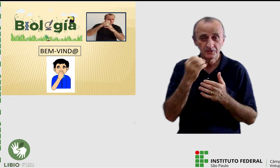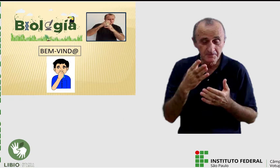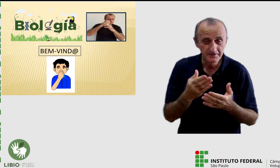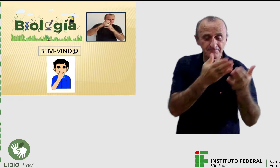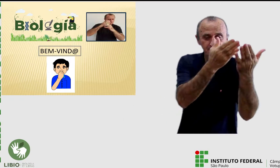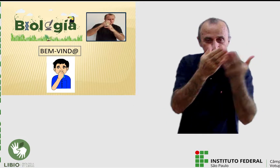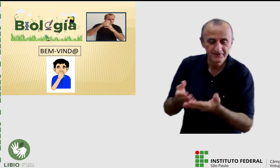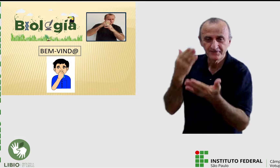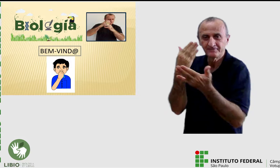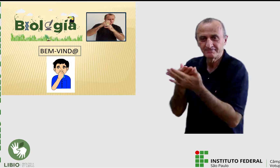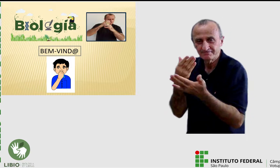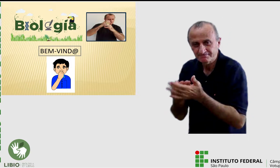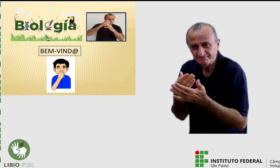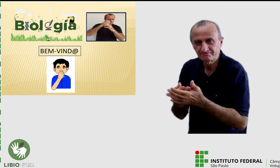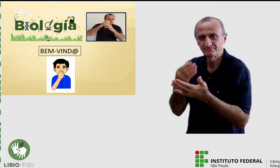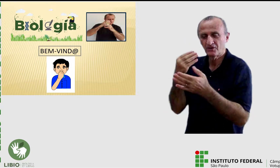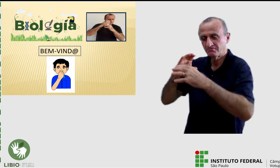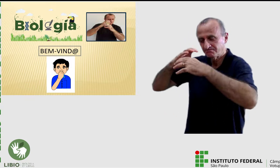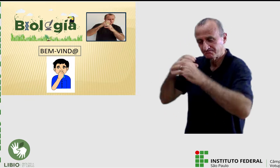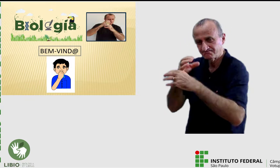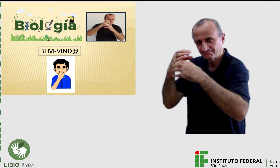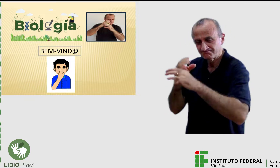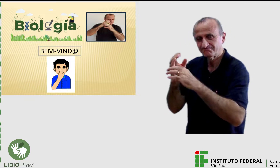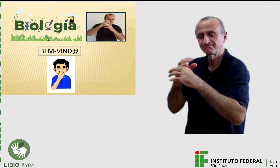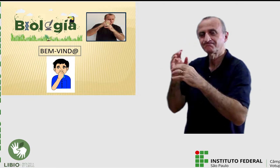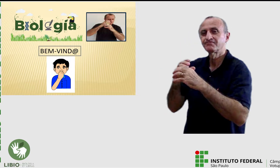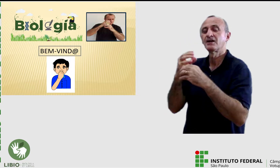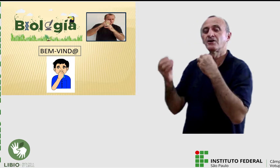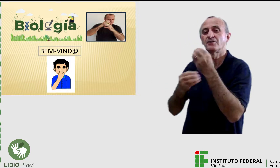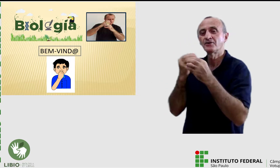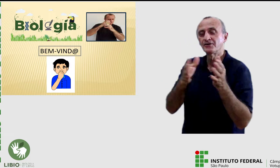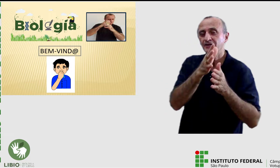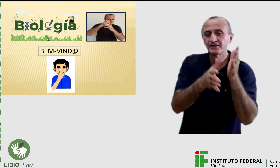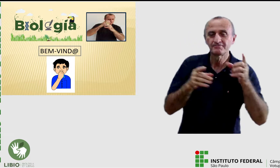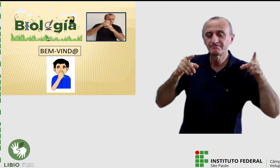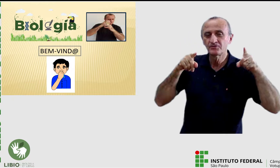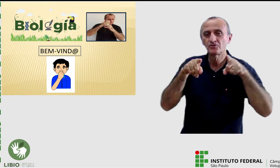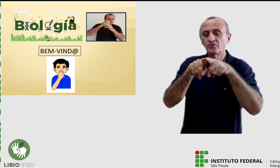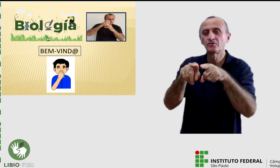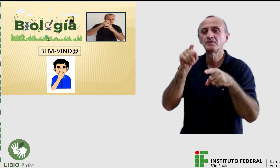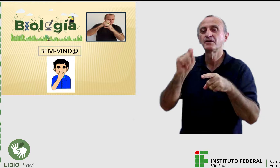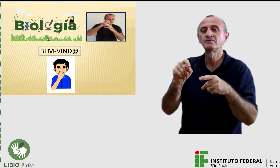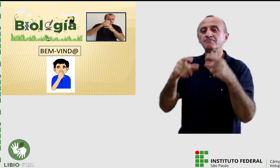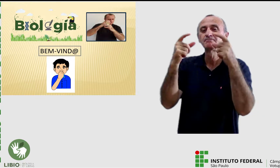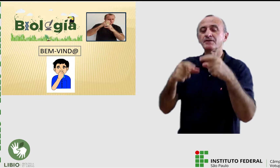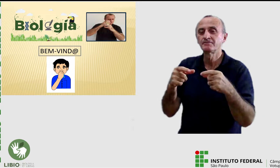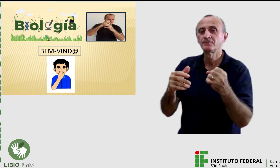Tudo bem? Bem-vindos aqui à nossa aula de Biologia em Libras